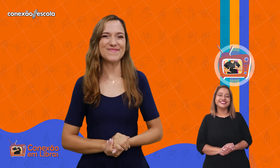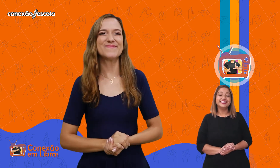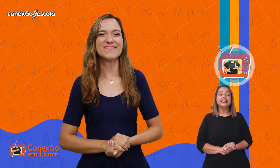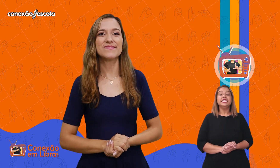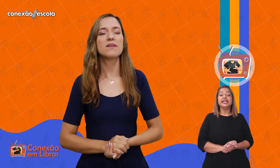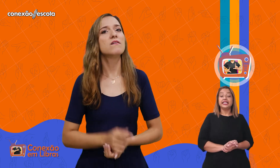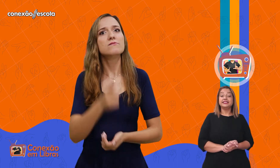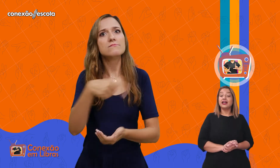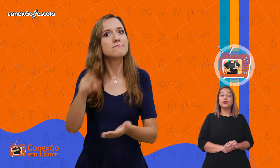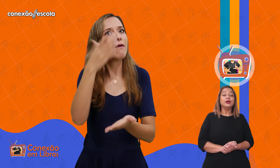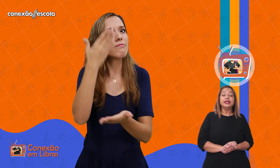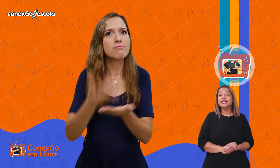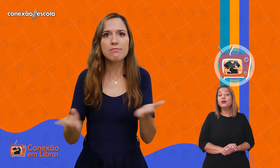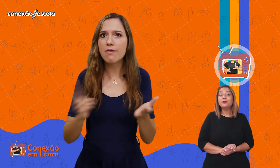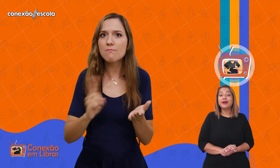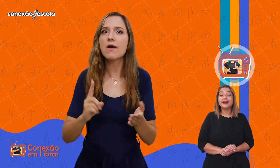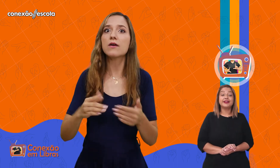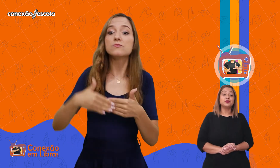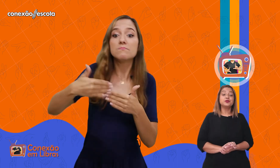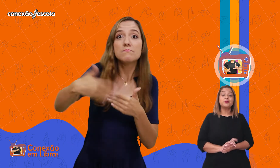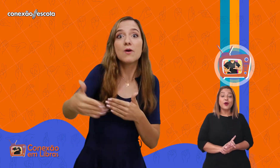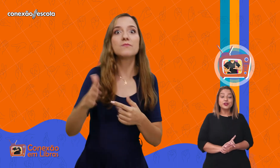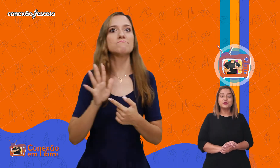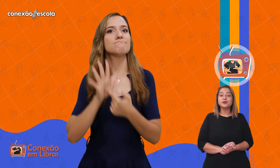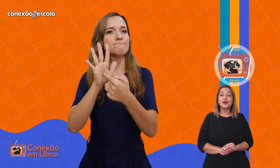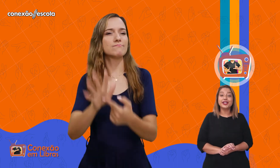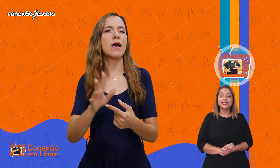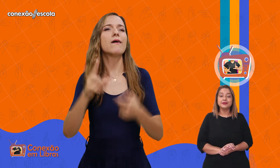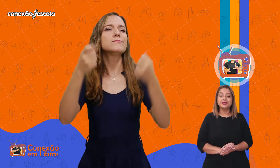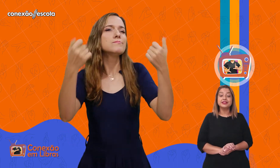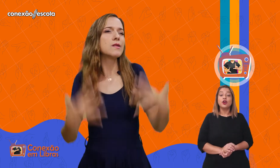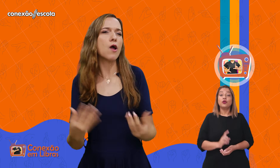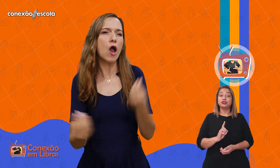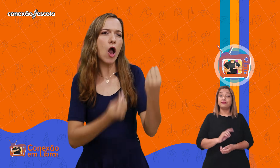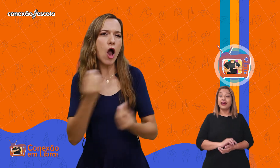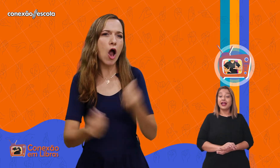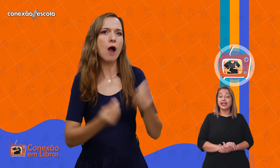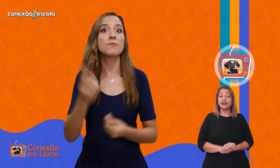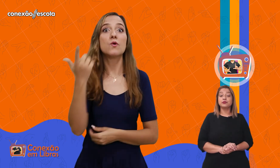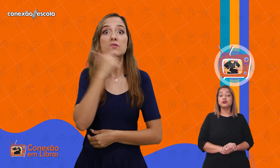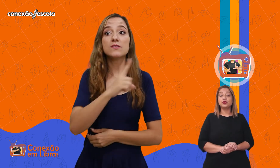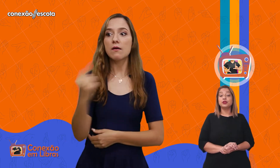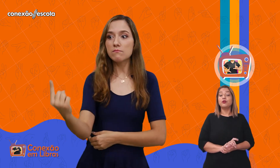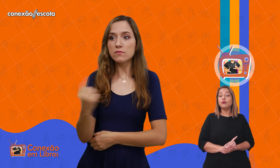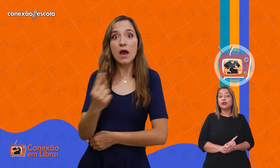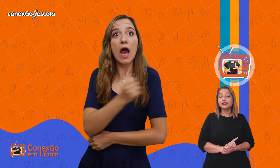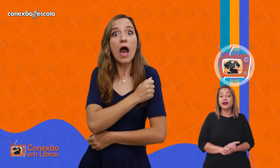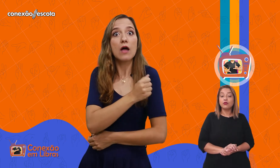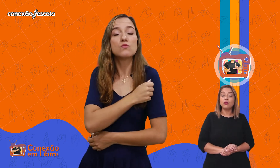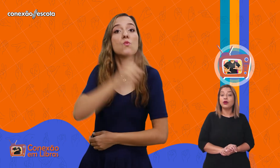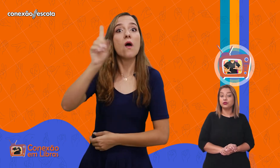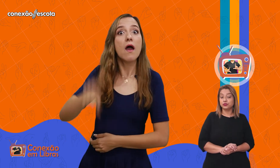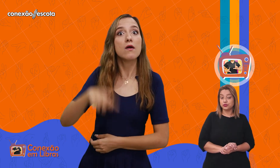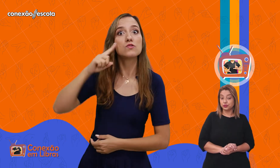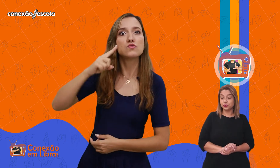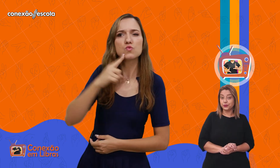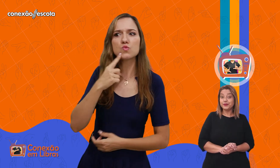Então, não perca os próximos programas, onde falaremos sobre como lidar com um aluno surdo,